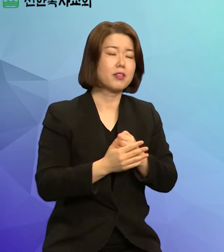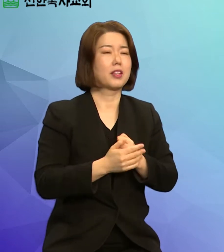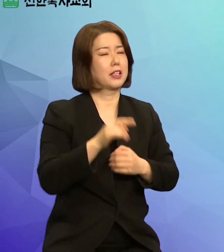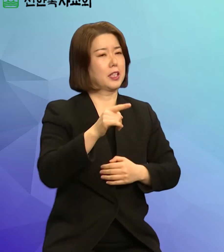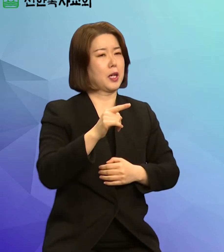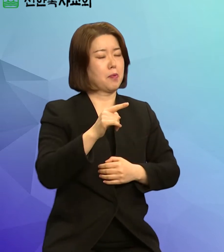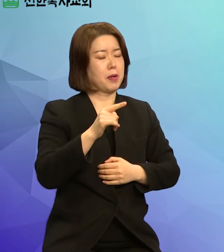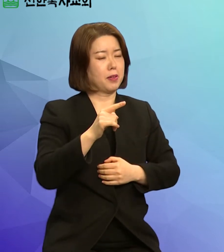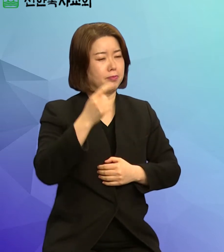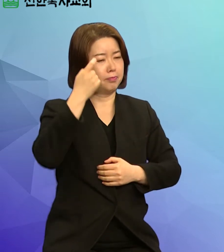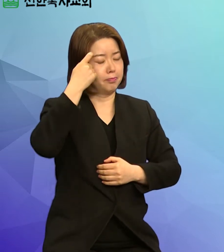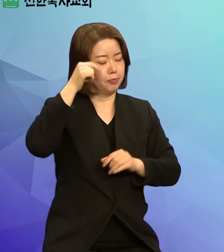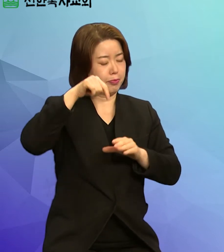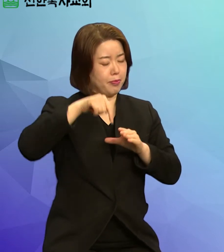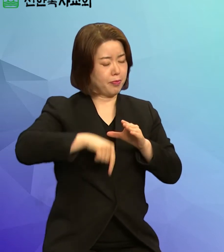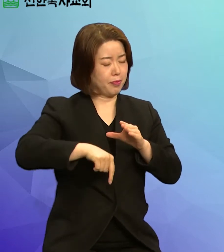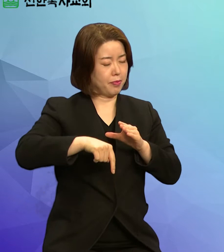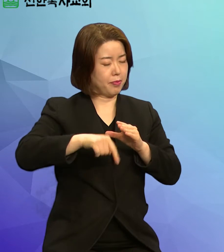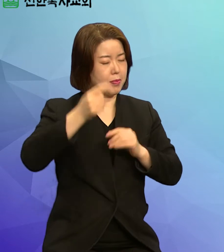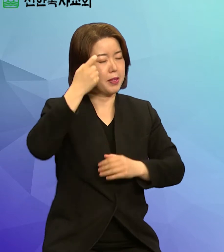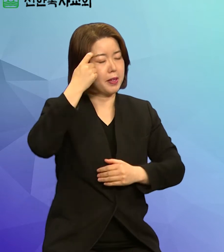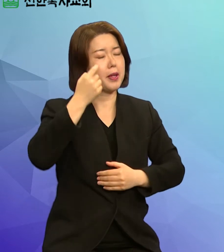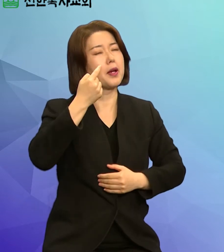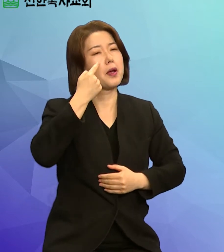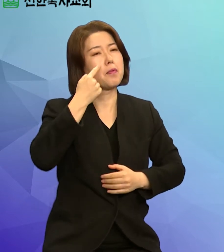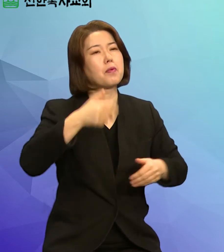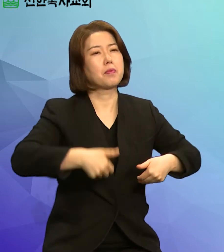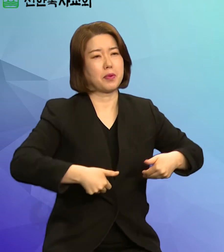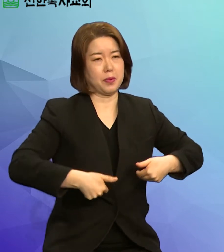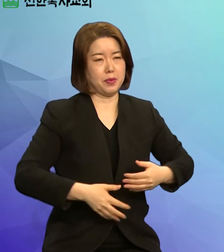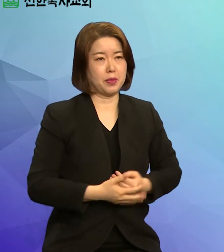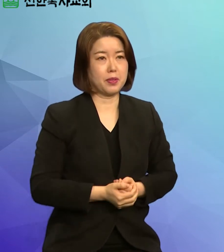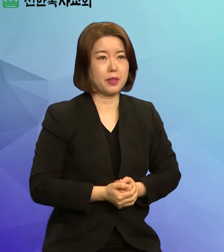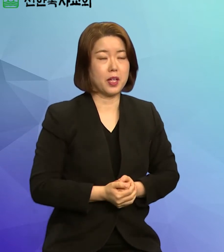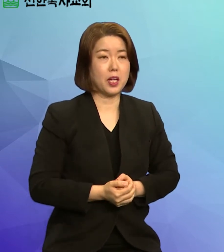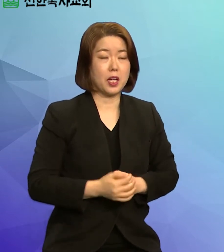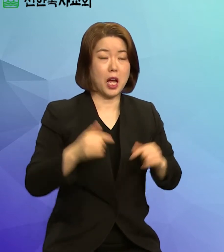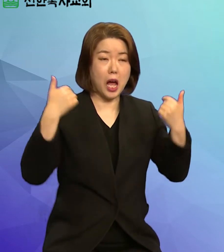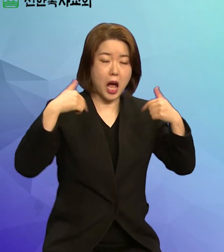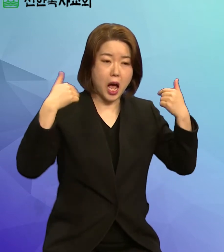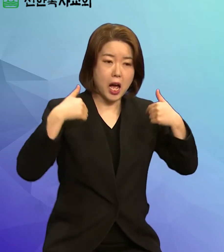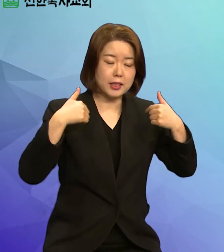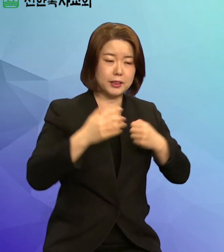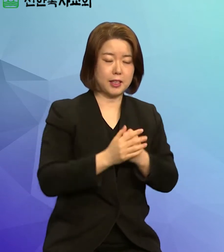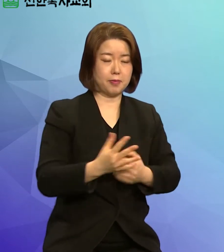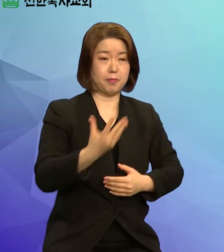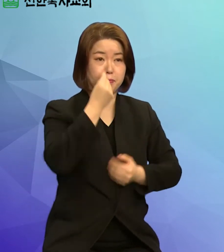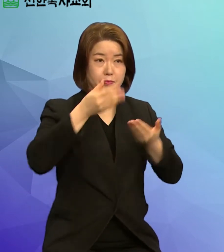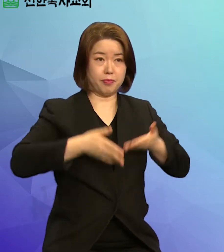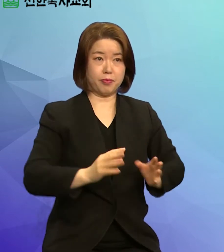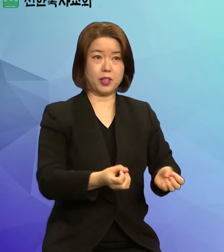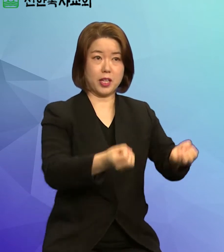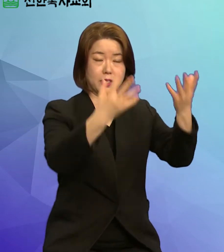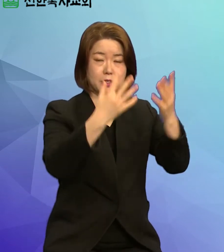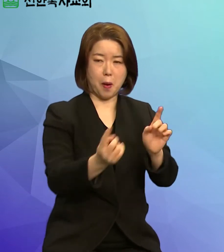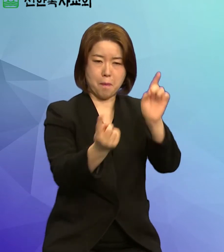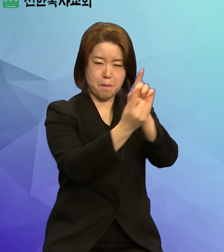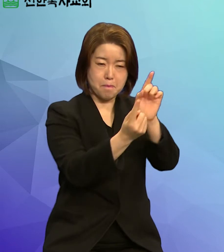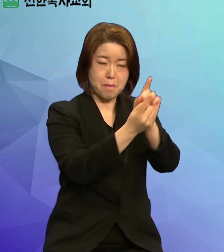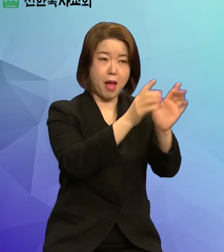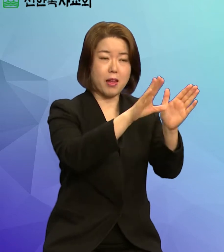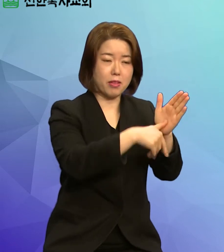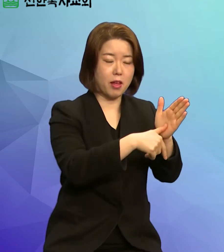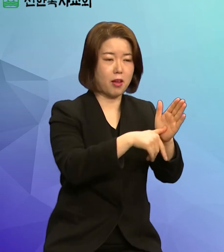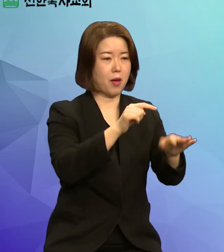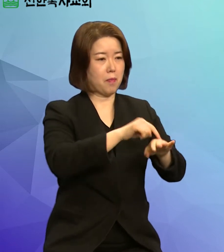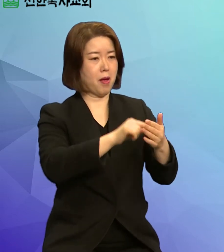한번 진지하게 생각해 봐야 될 문제입니다. 매번 성탄절을 맞이할 때마다 괜히 마음이 설레기도